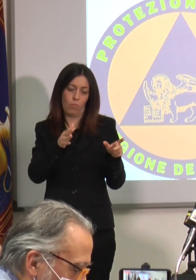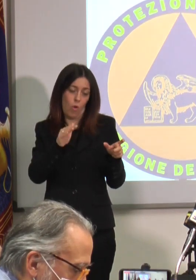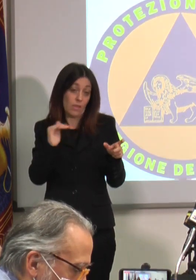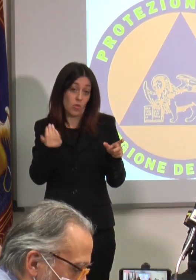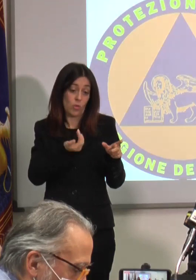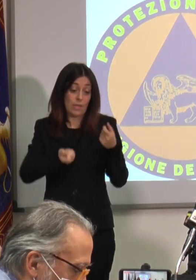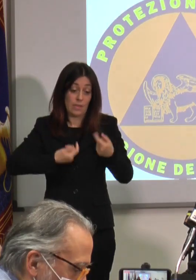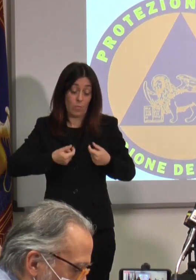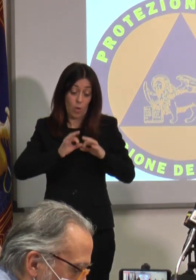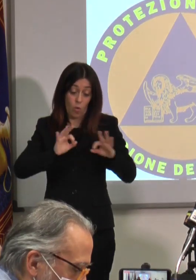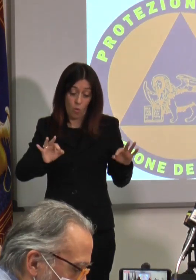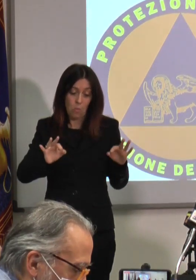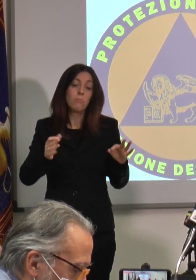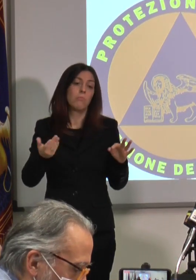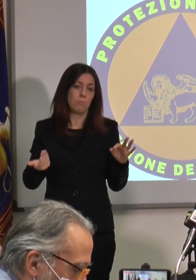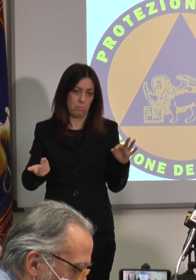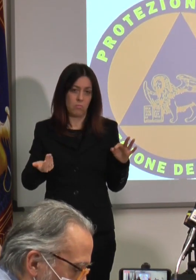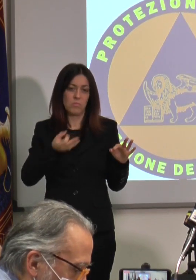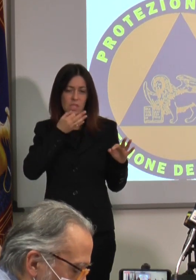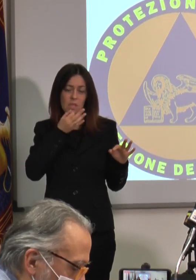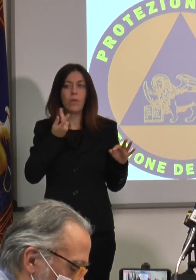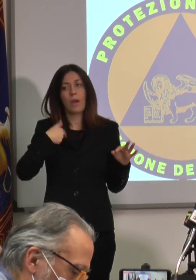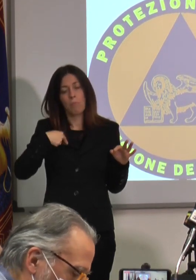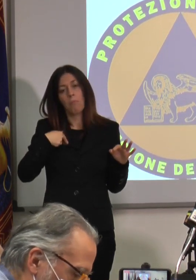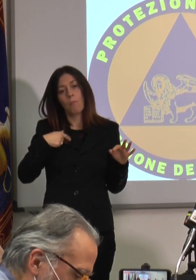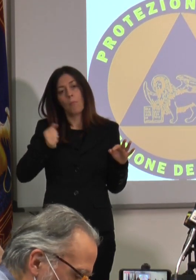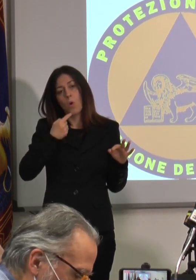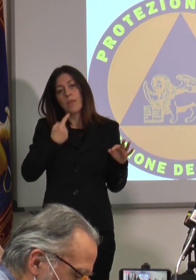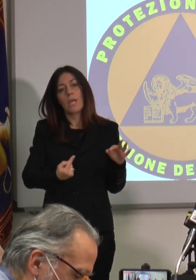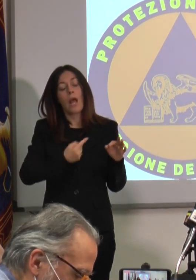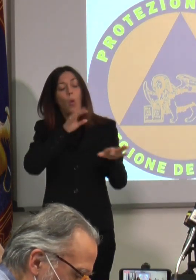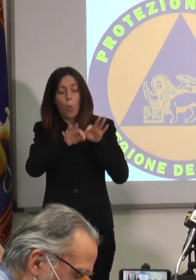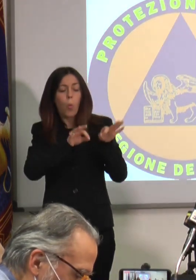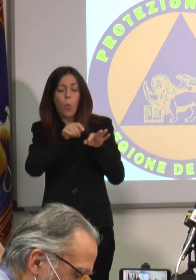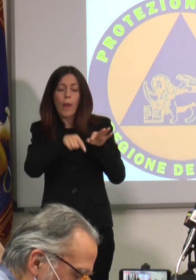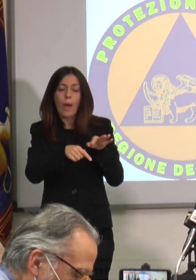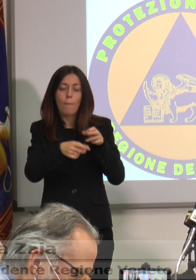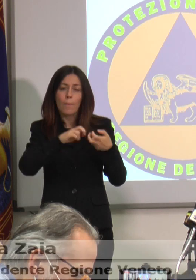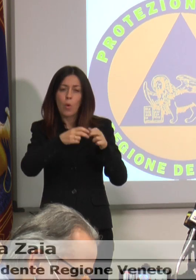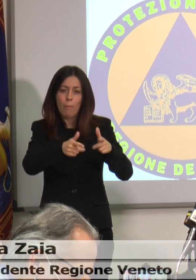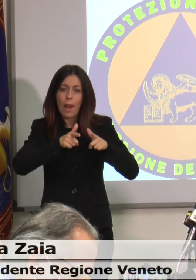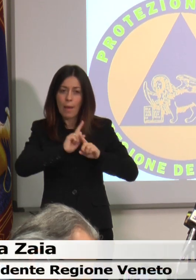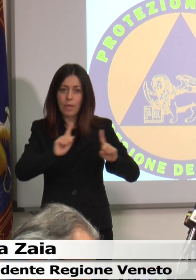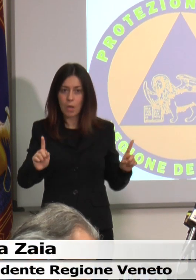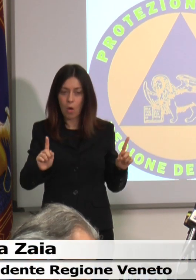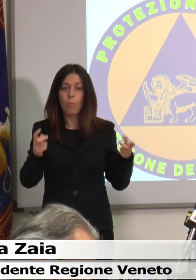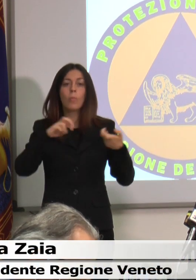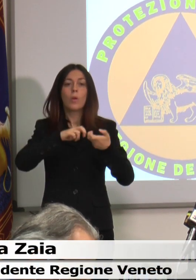sono fondamentali per non far collassare gli ospedali. Il vero tema è il collasso della